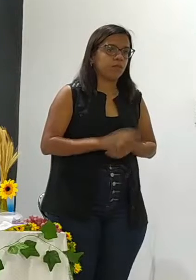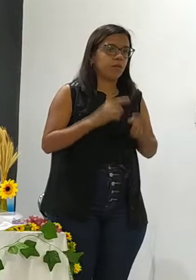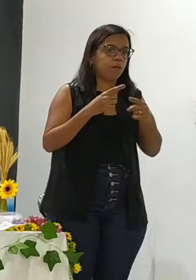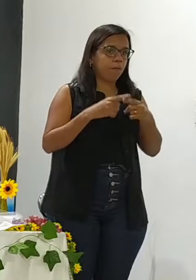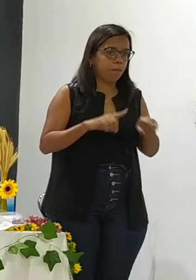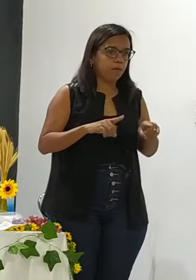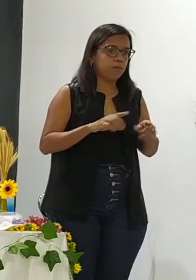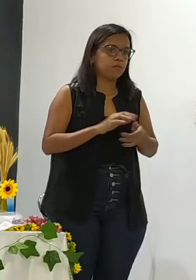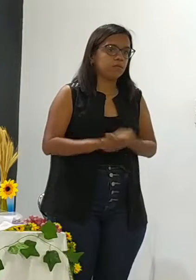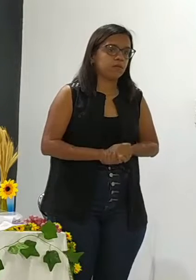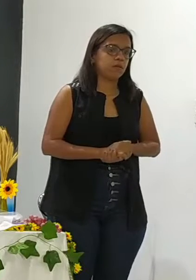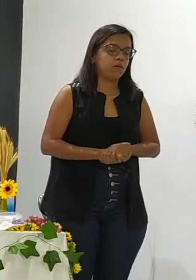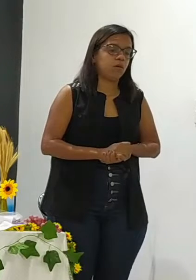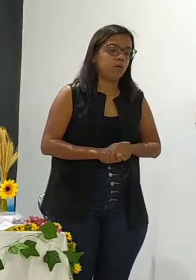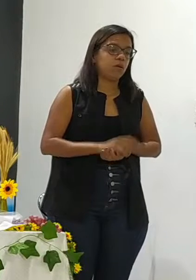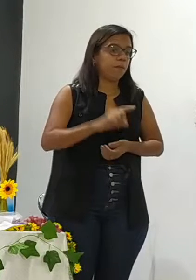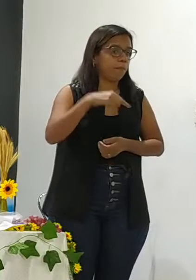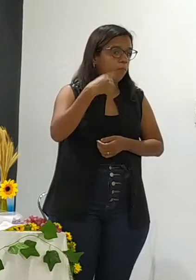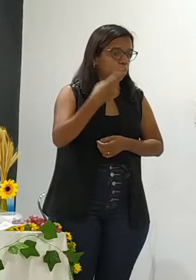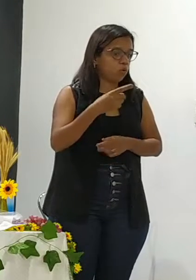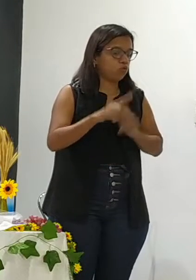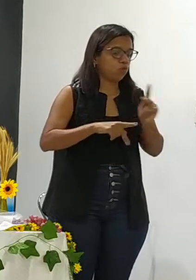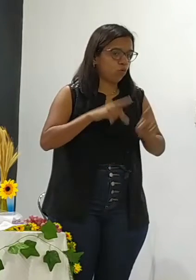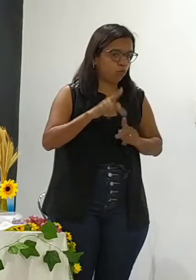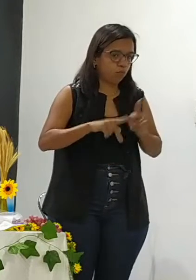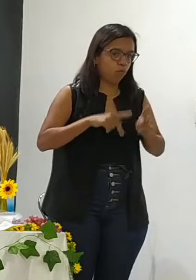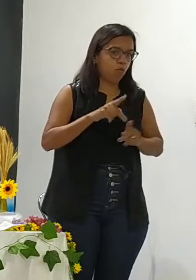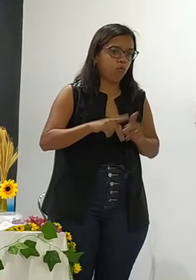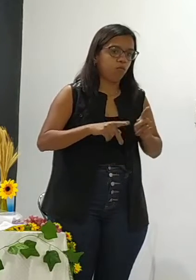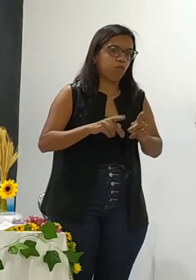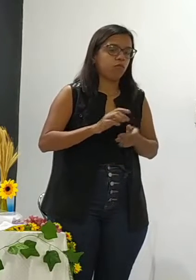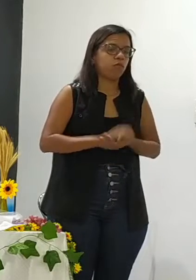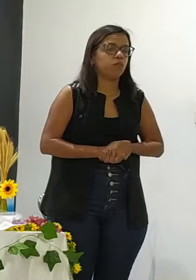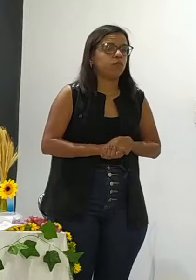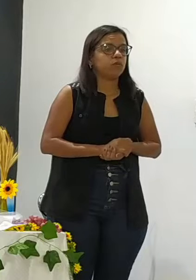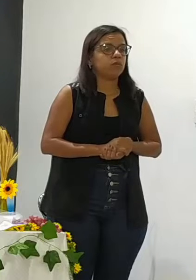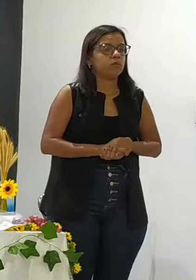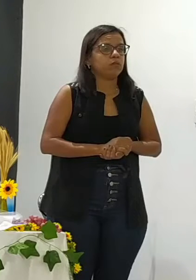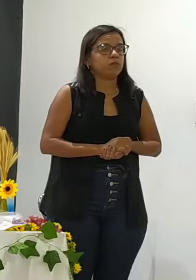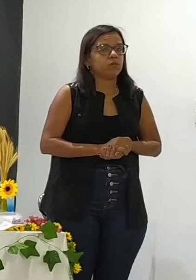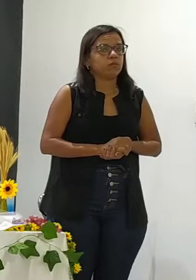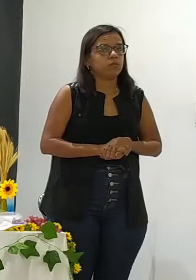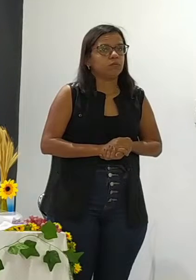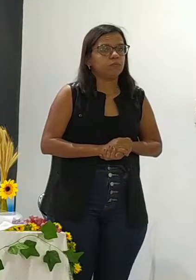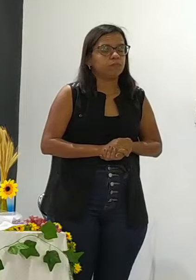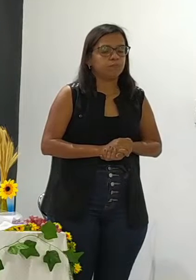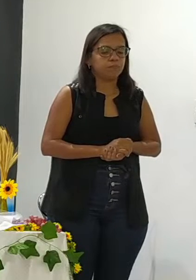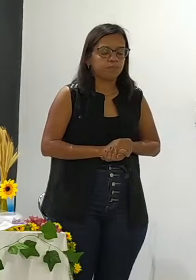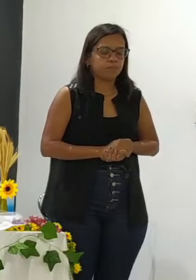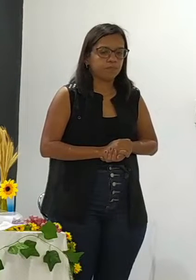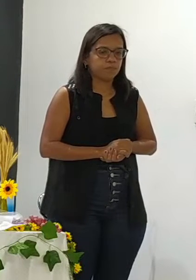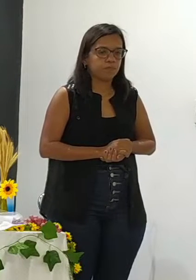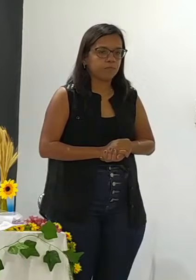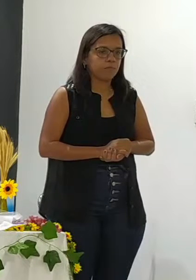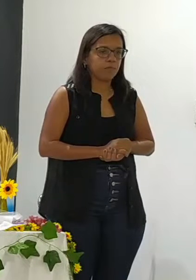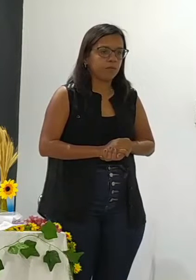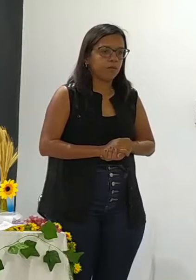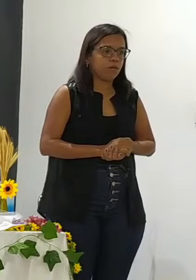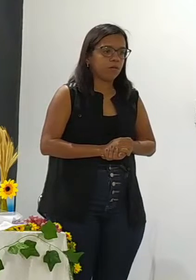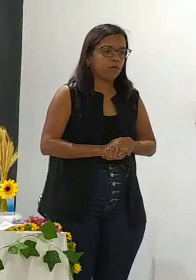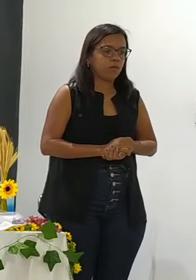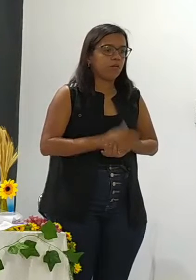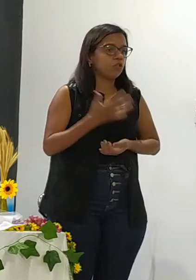Mas aí, querido, tempo depois, quando o povo está saindo do Egito, eles não foram hospitaleiros com o povo de Deus, eles não